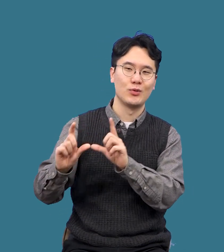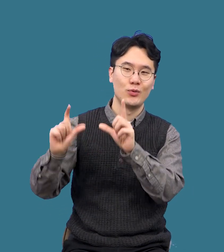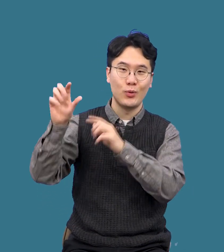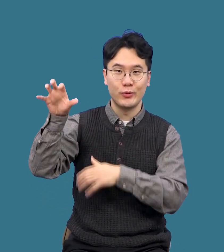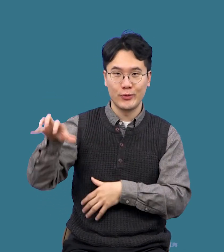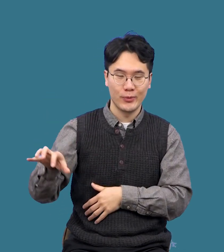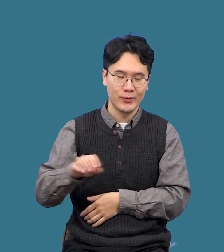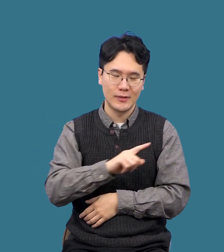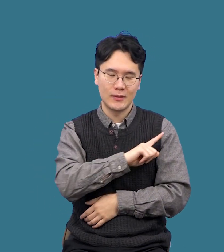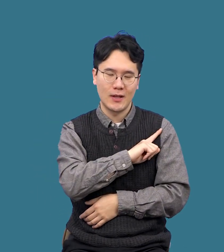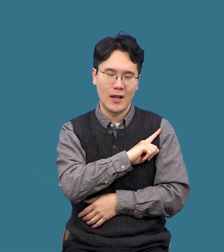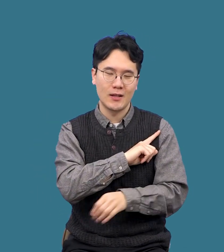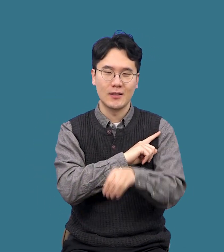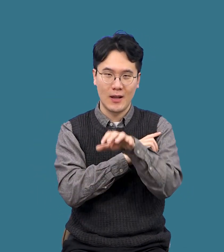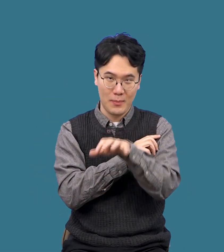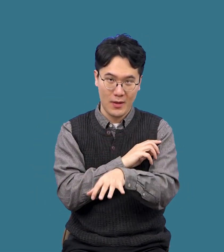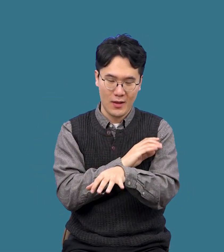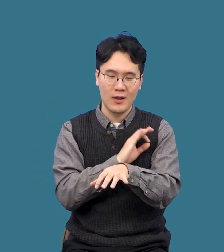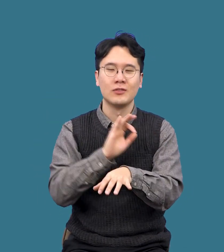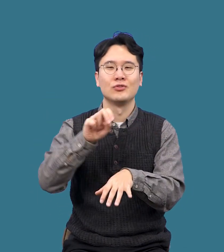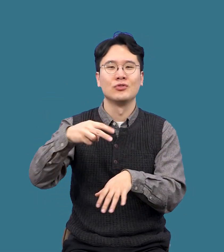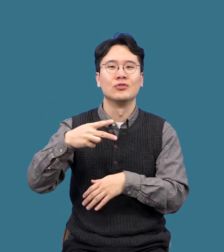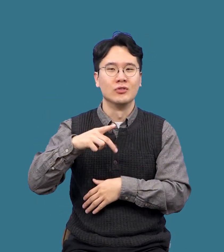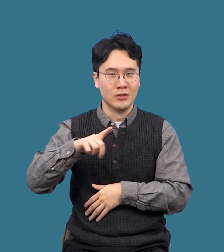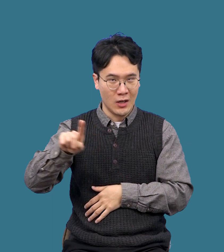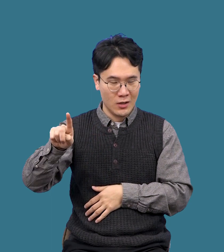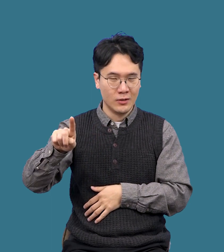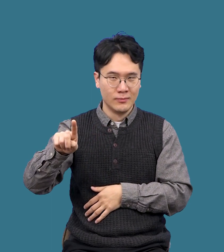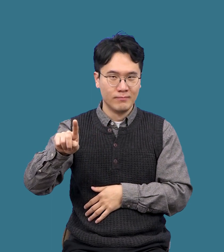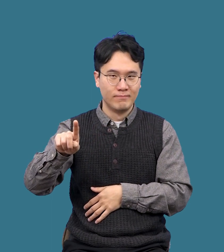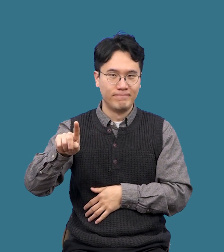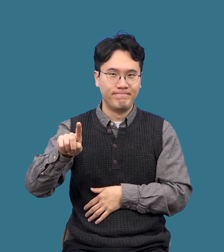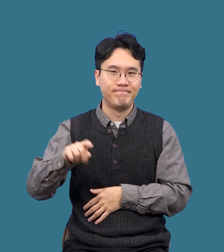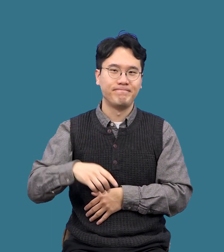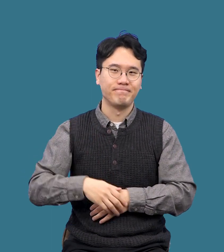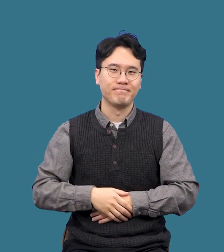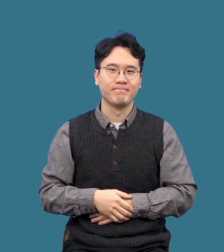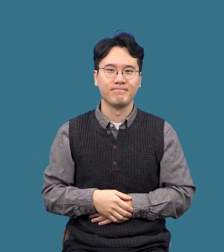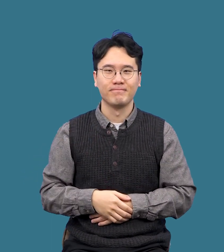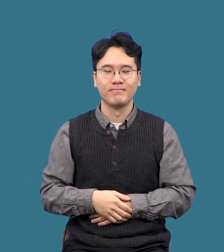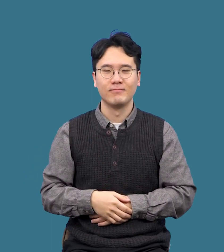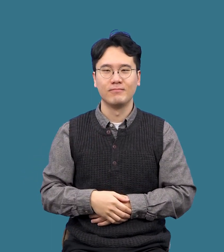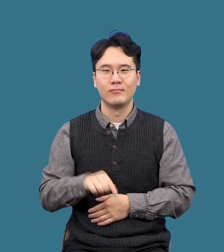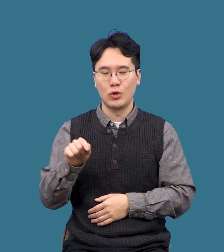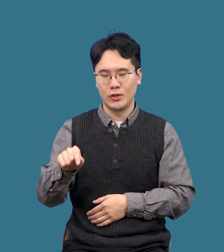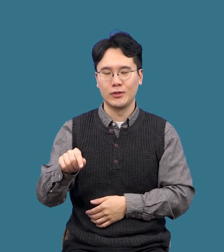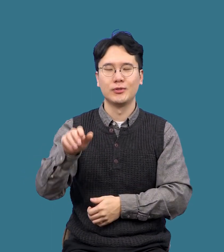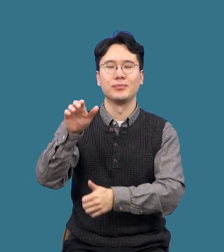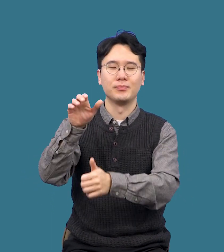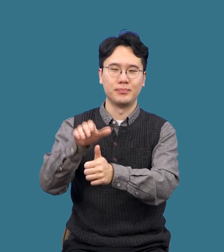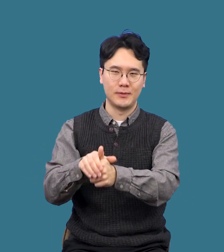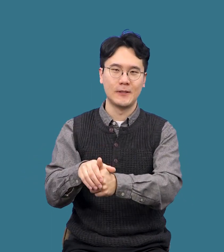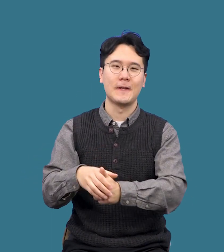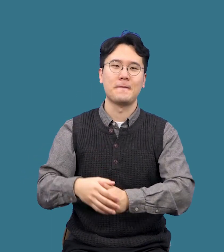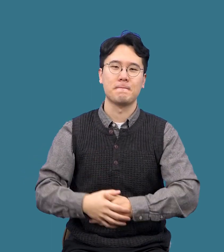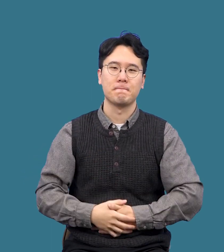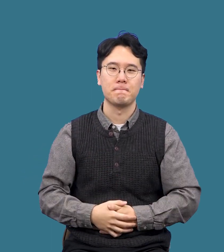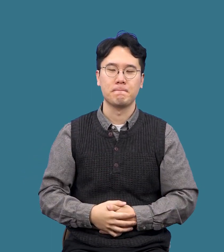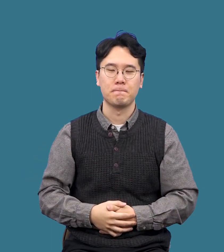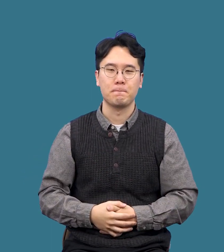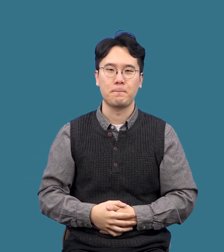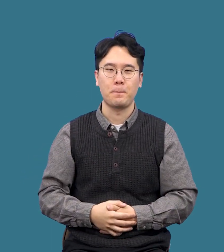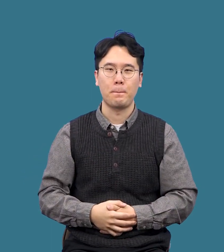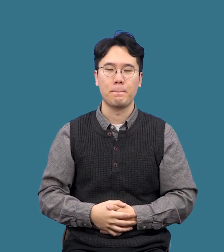앞에, 그래서 유다의 진을 배치해 놓은 것입니다. 그러므로 하나님은